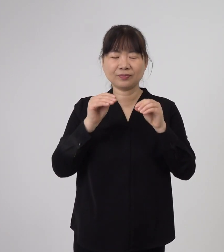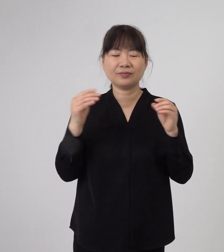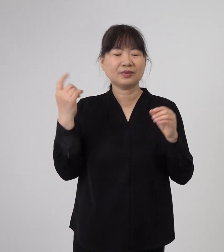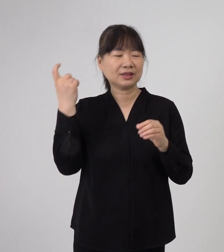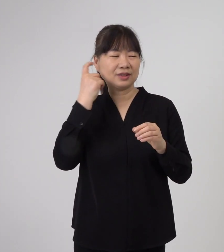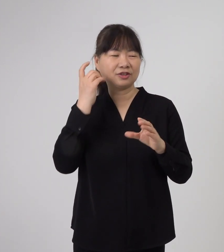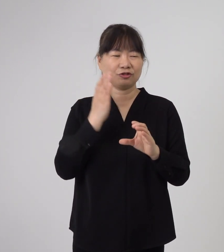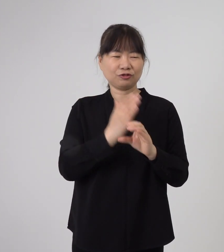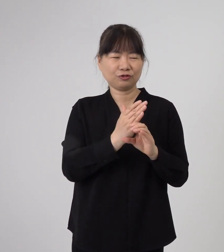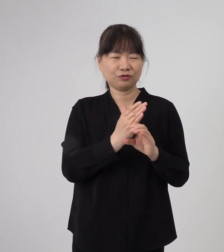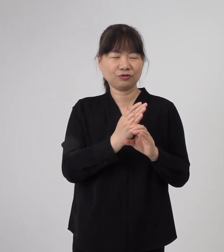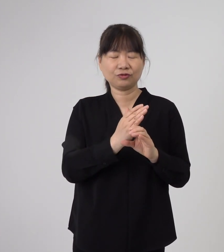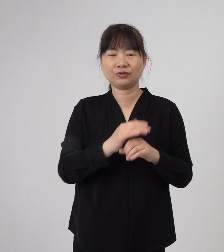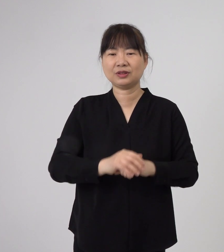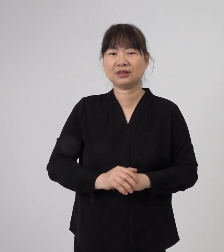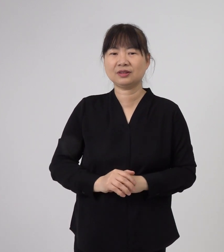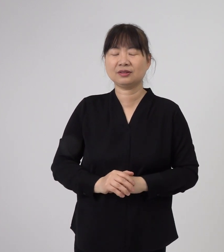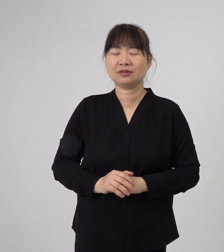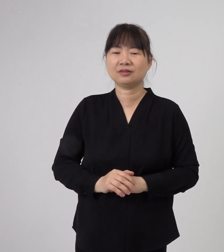자, 몇 절을 보시냐면